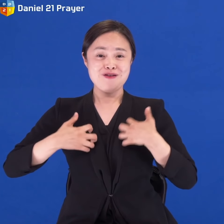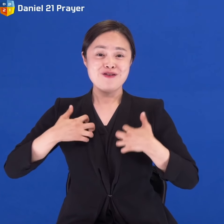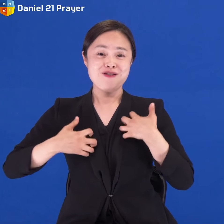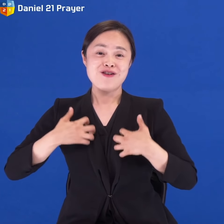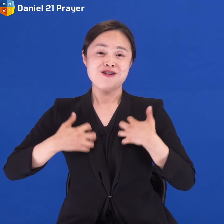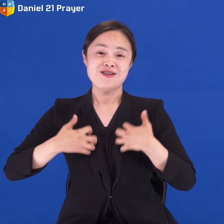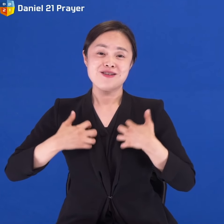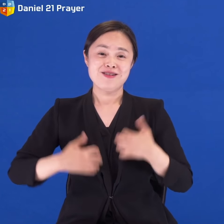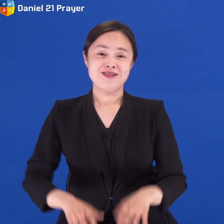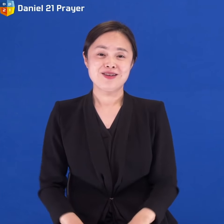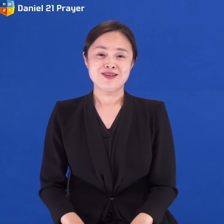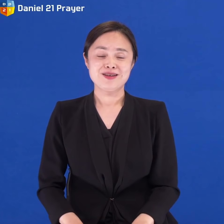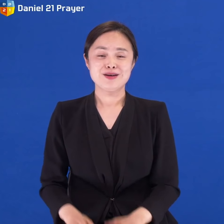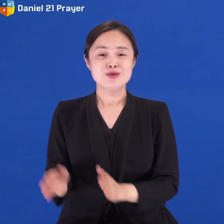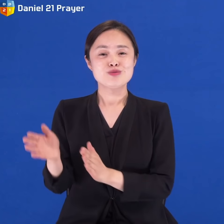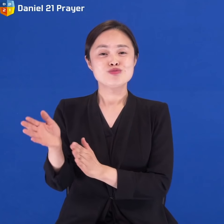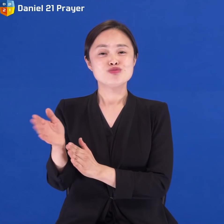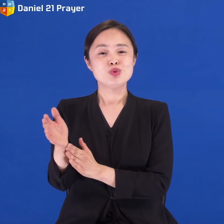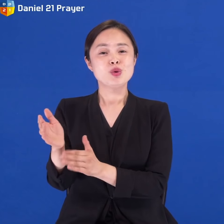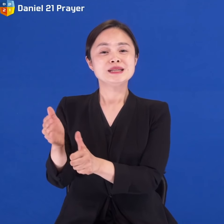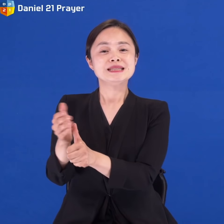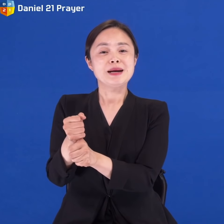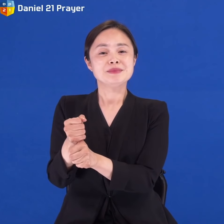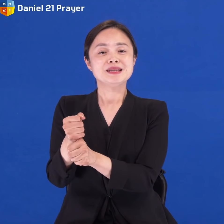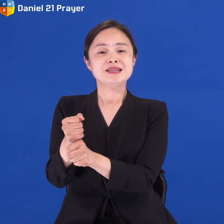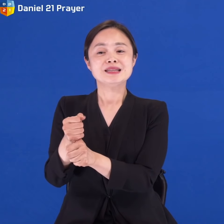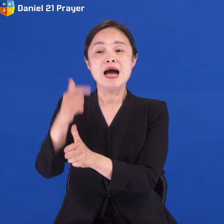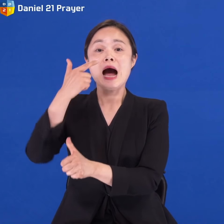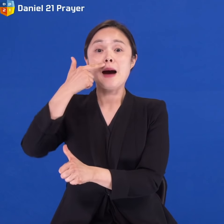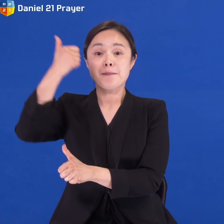하필 물고기 잡으러 다니는 아버지 딸인데